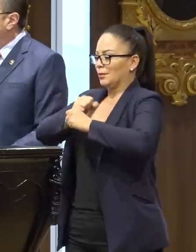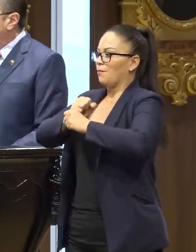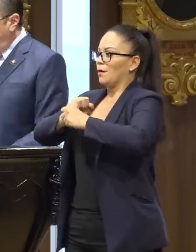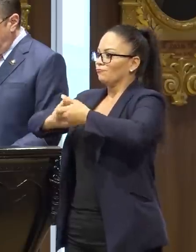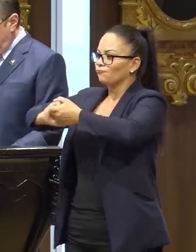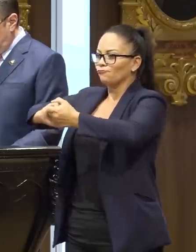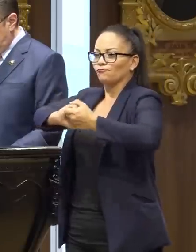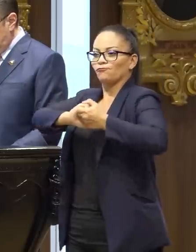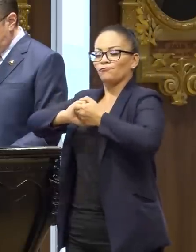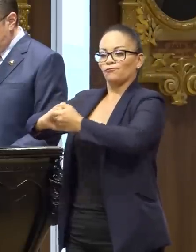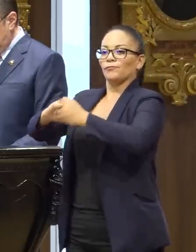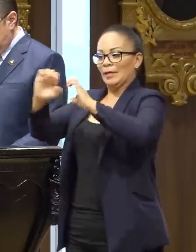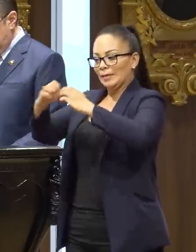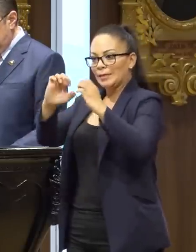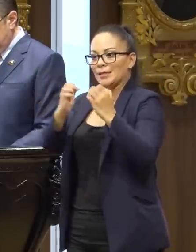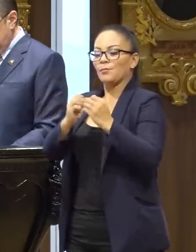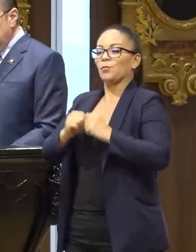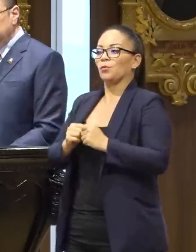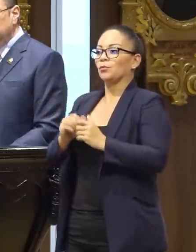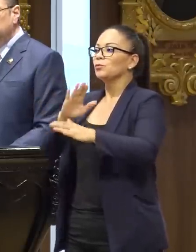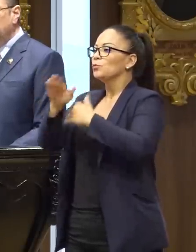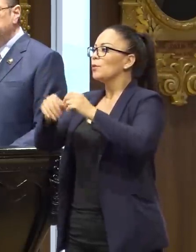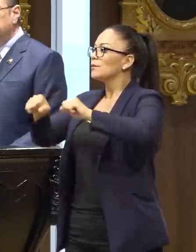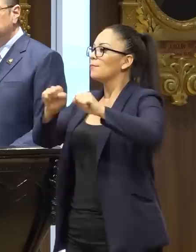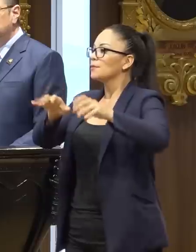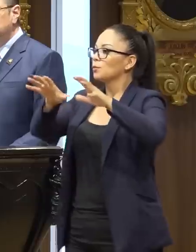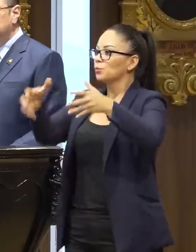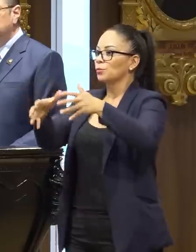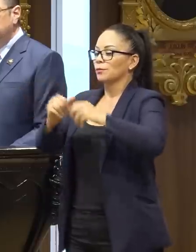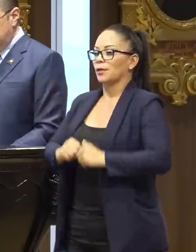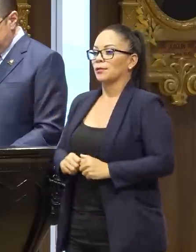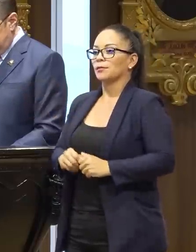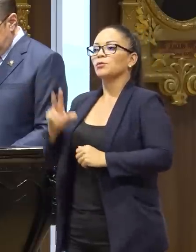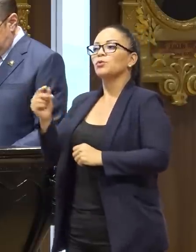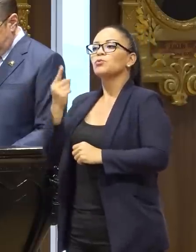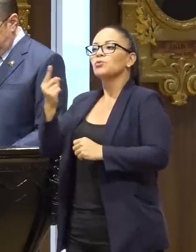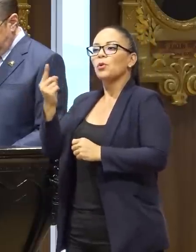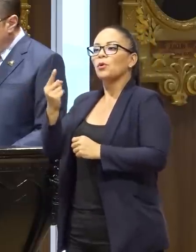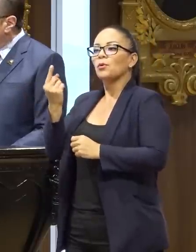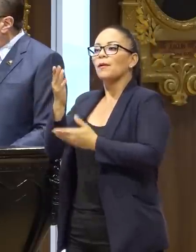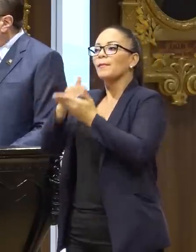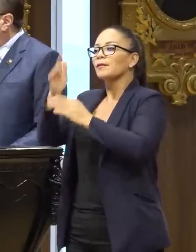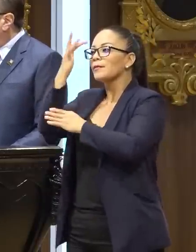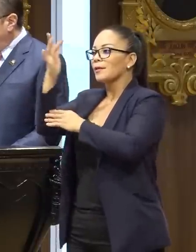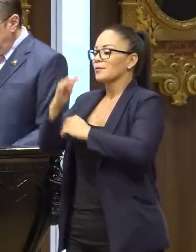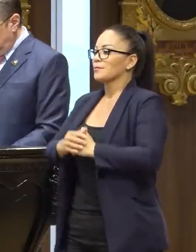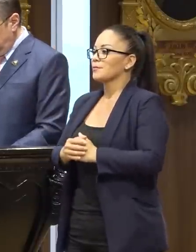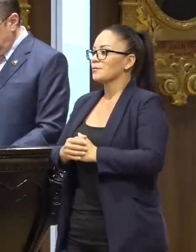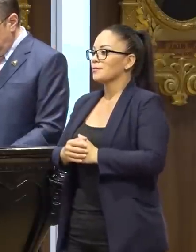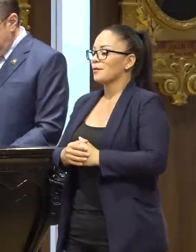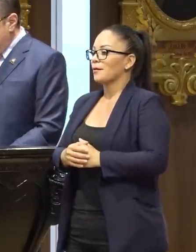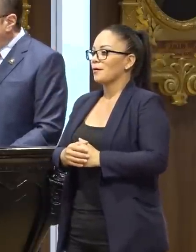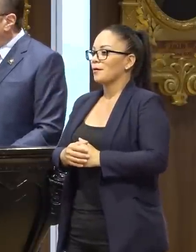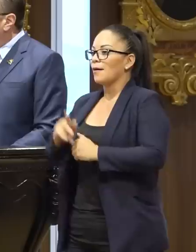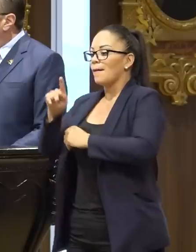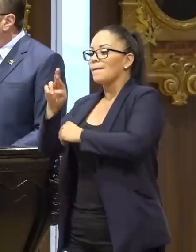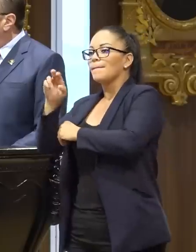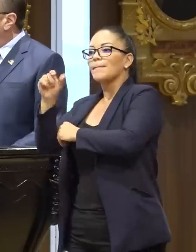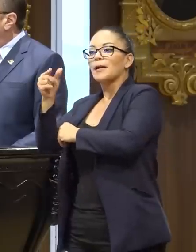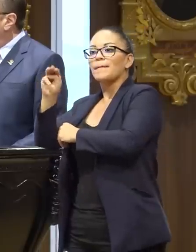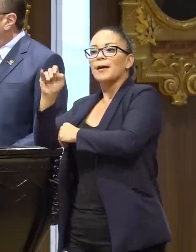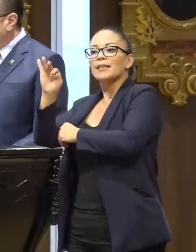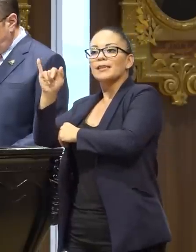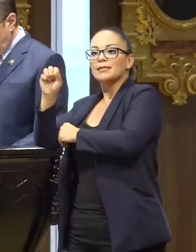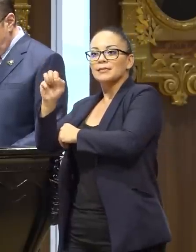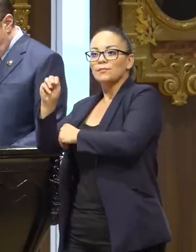juntar todas nuestras capacidades, no solo es proceder con inteligencia y pragmatismo, es